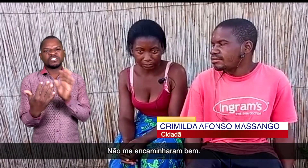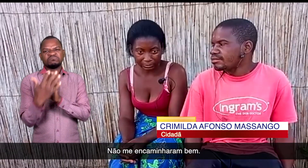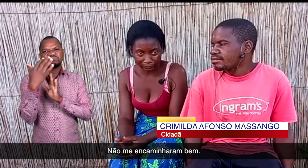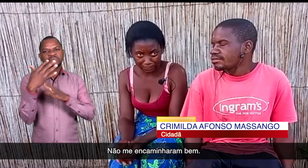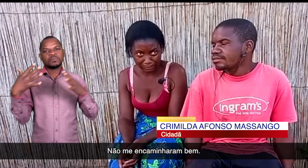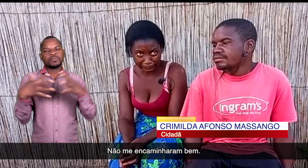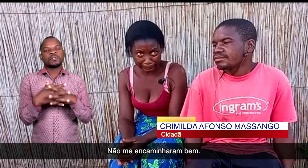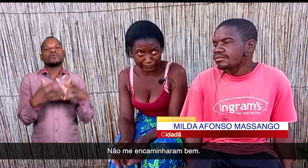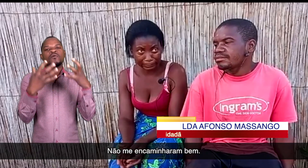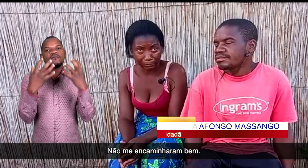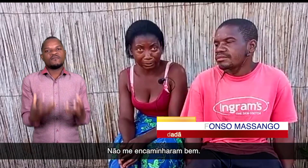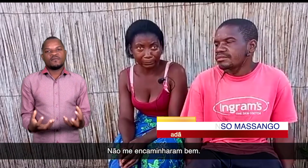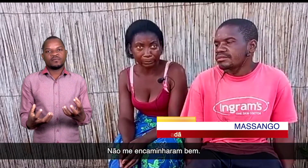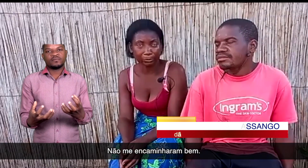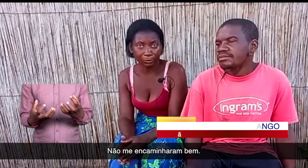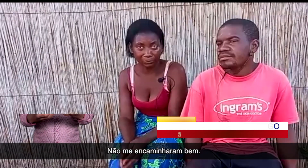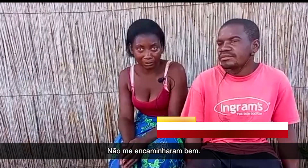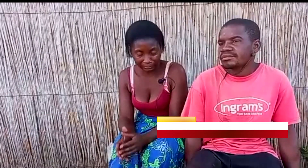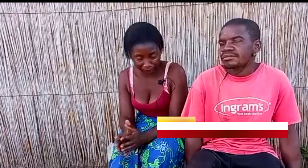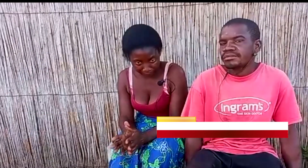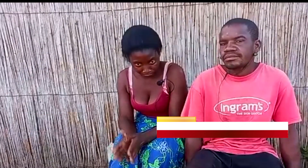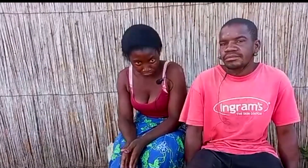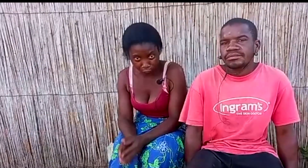Não me encaminharam bem.